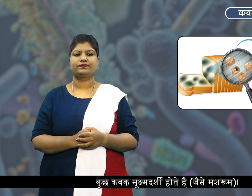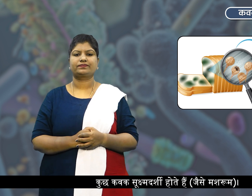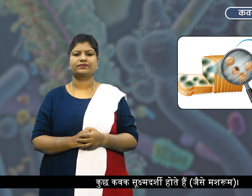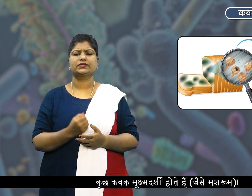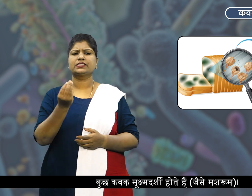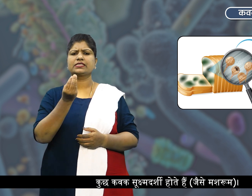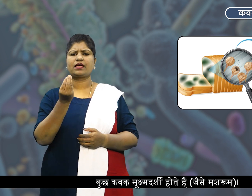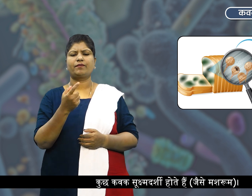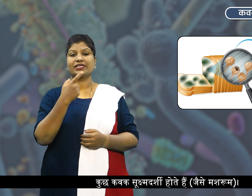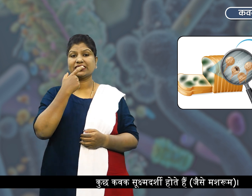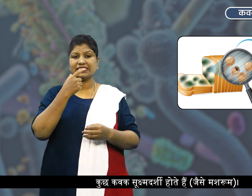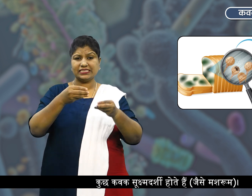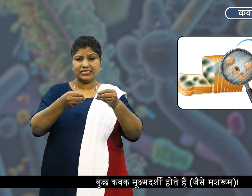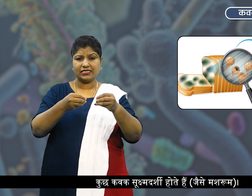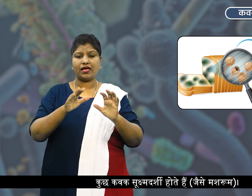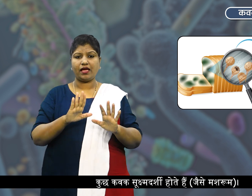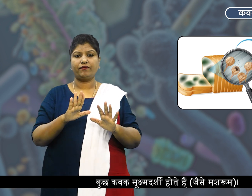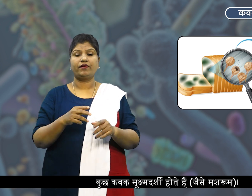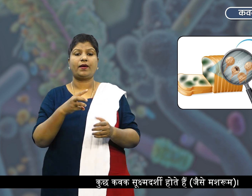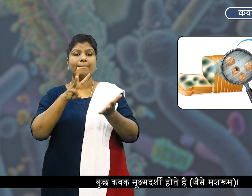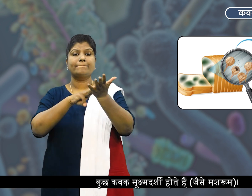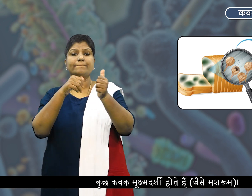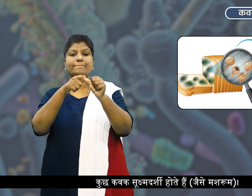कुछ कवक सूक्ष्मदर्शी होते हैं, जैसे मशरूम।